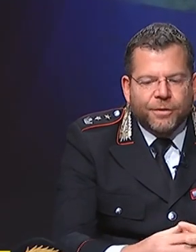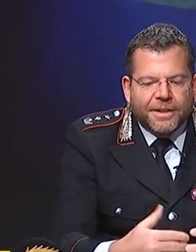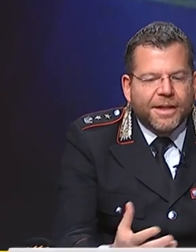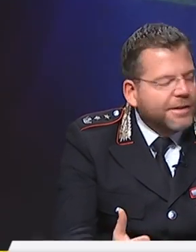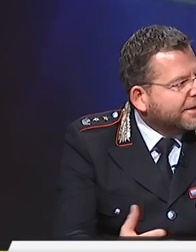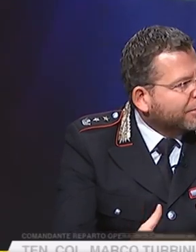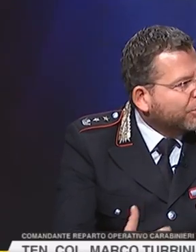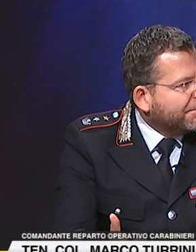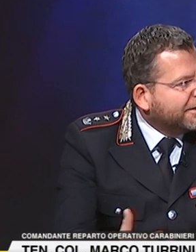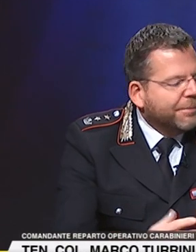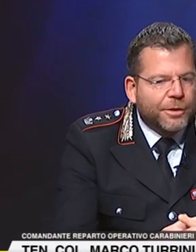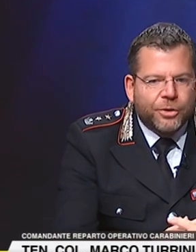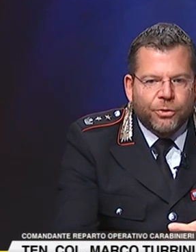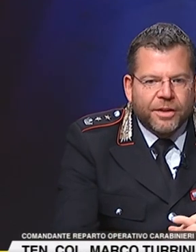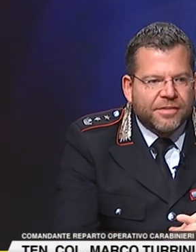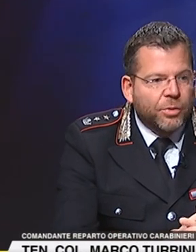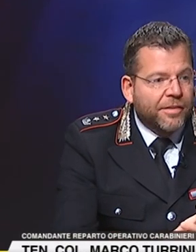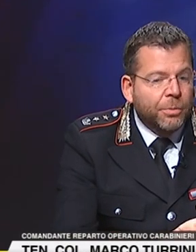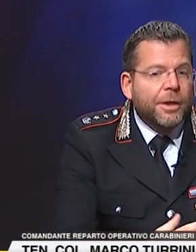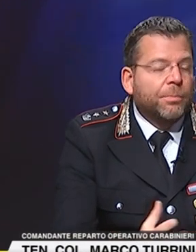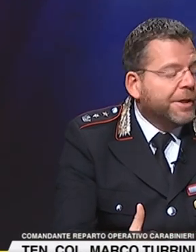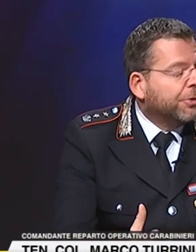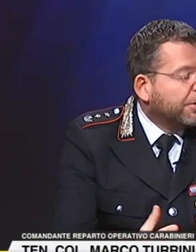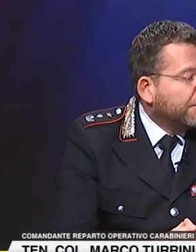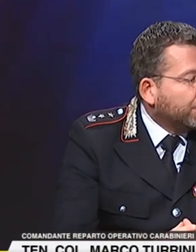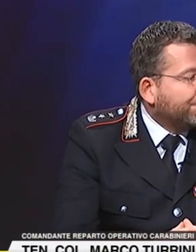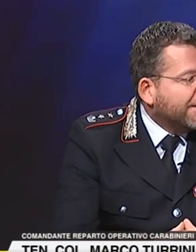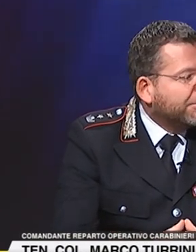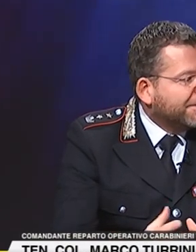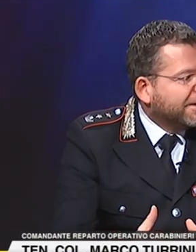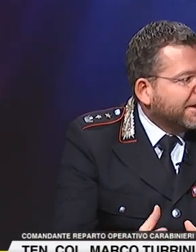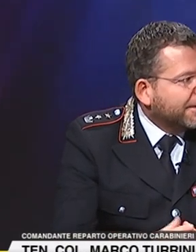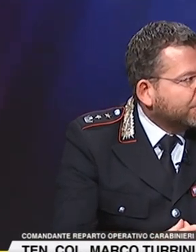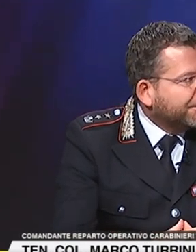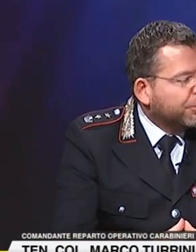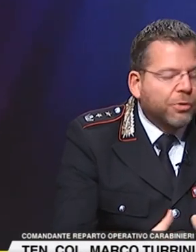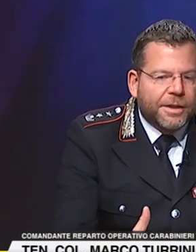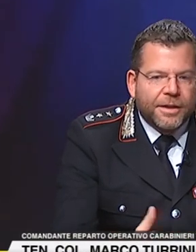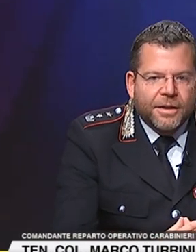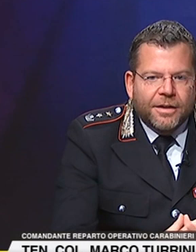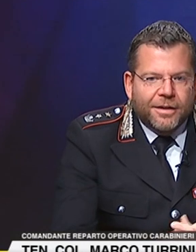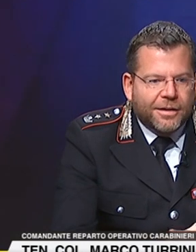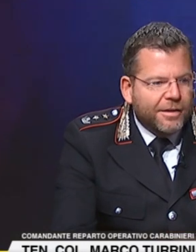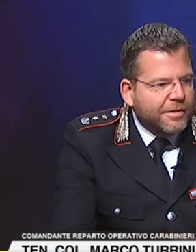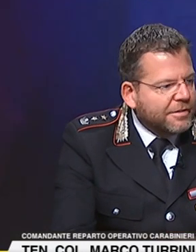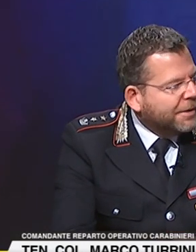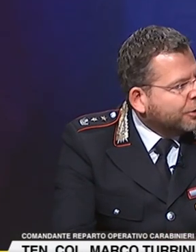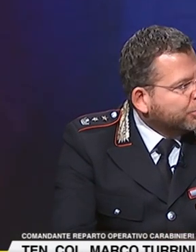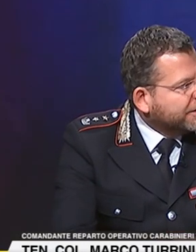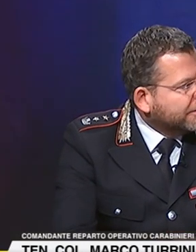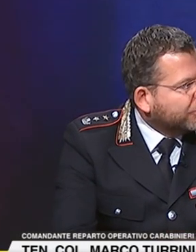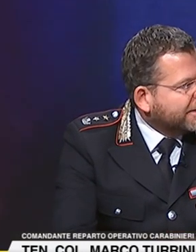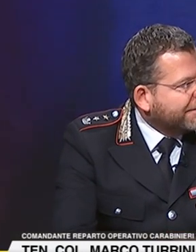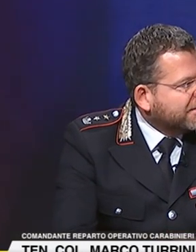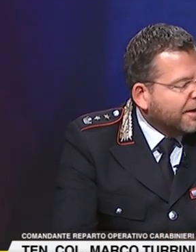doveri ovviamente garantire quello che è il mantenimento dell'ordine e sicurezza pubblica in un periodo non facile, perché tra l'altro è un periodo, come sapete